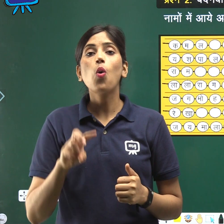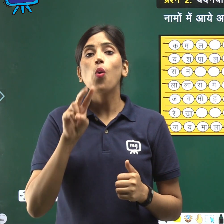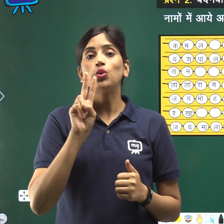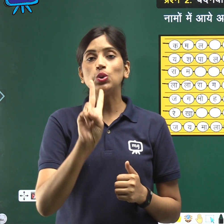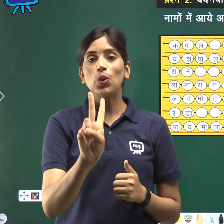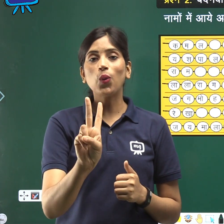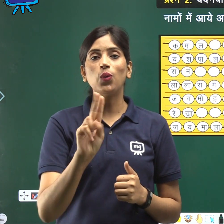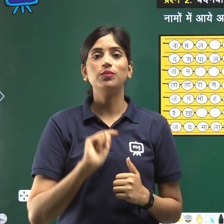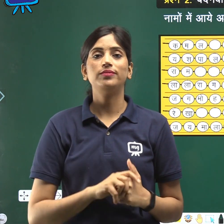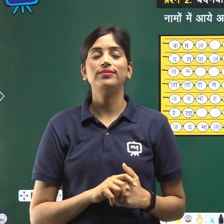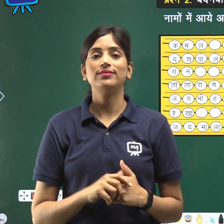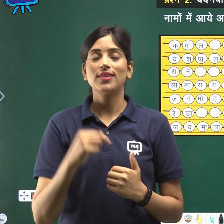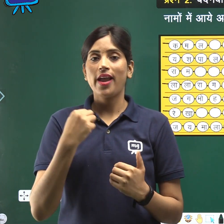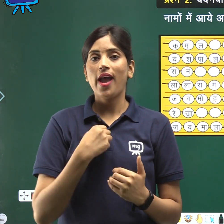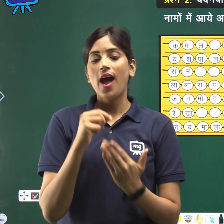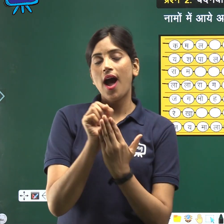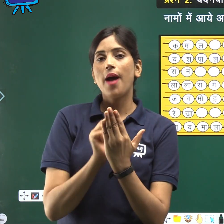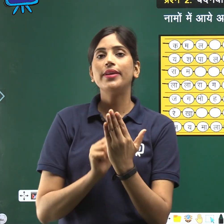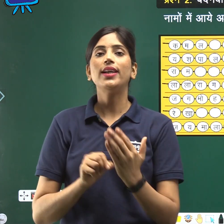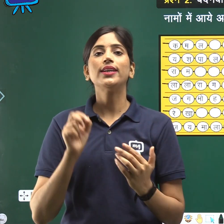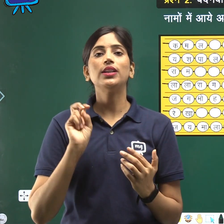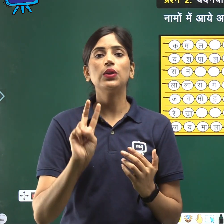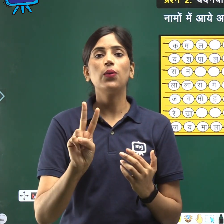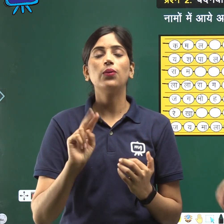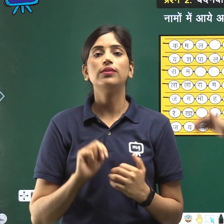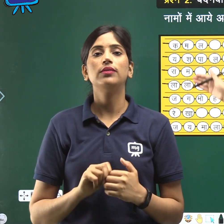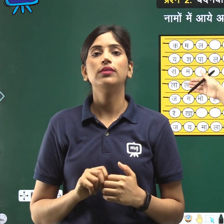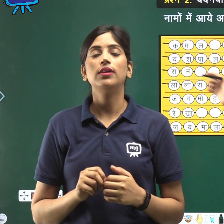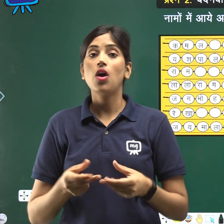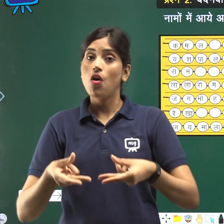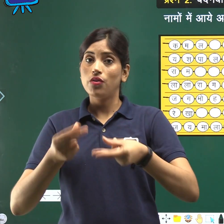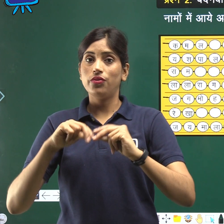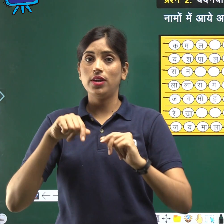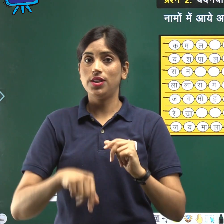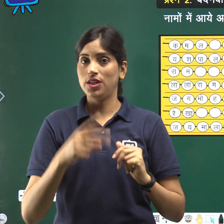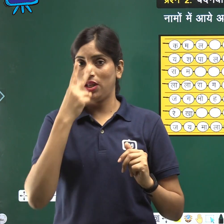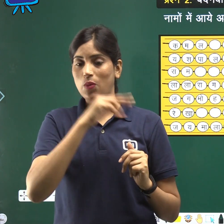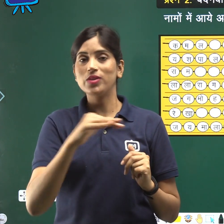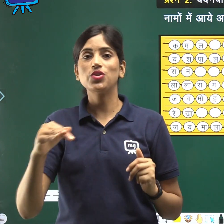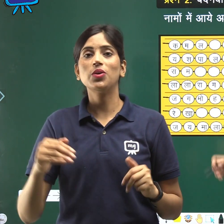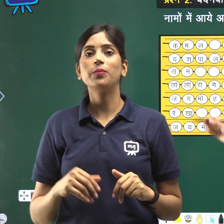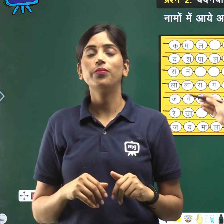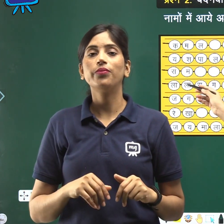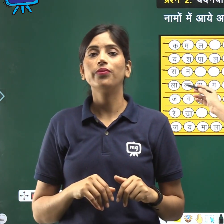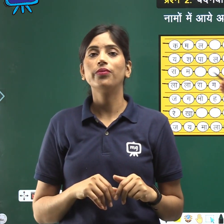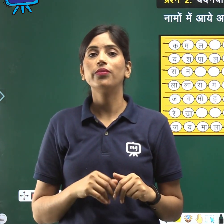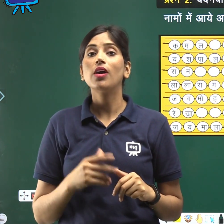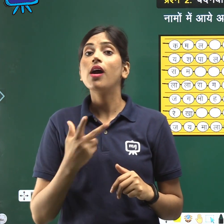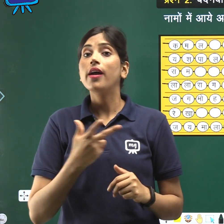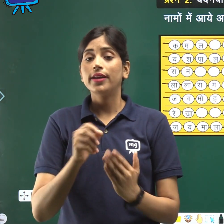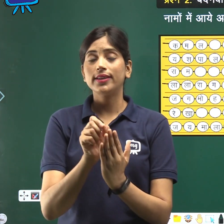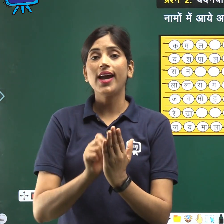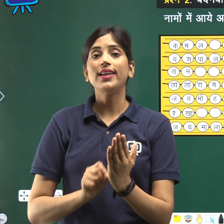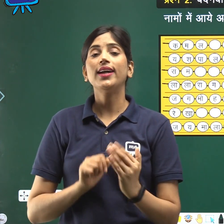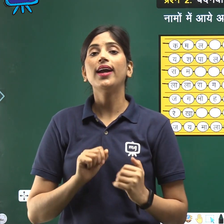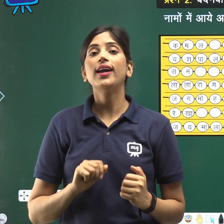2। हमने लिखे 2। फिर नीचे देखो बच्चों, क्या लिखा